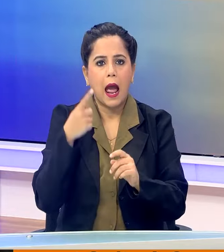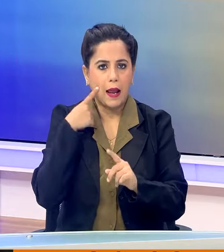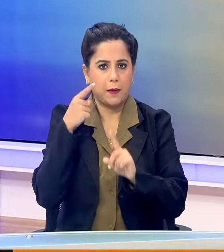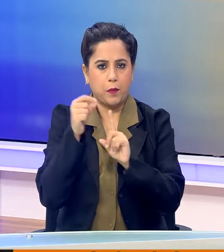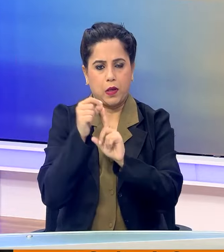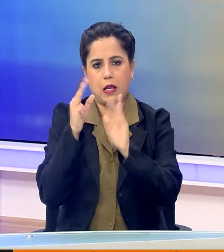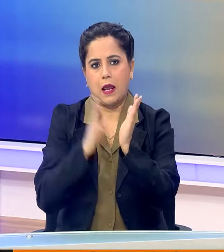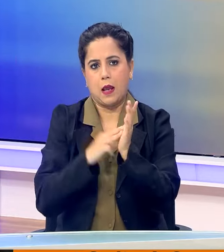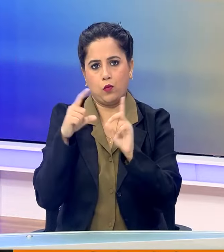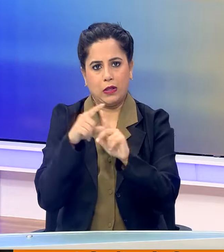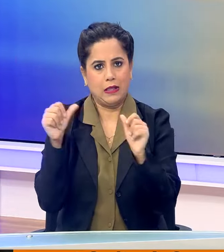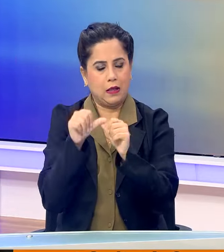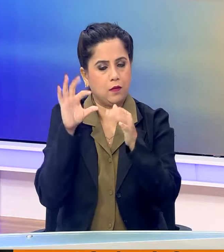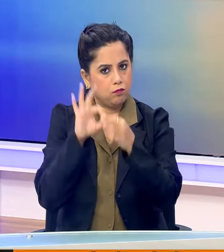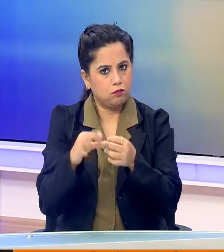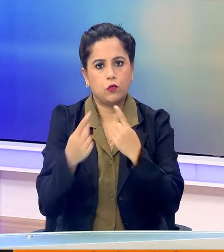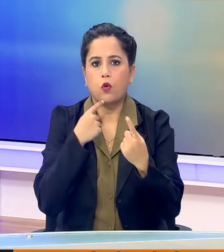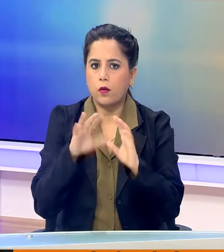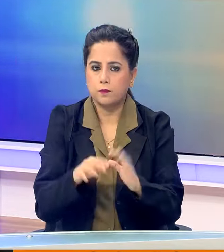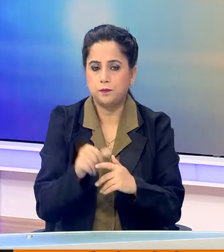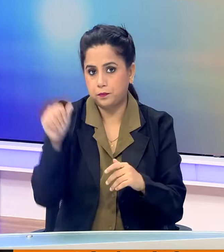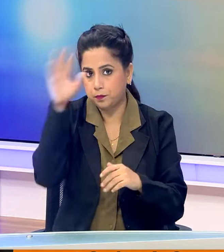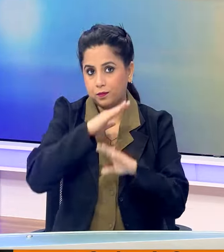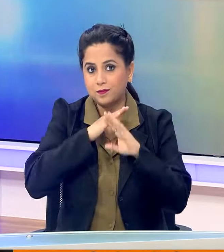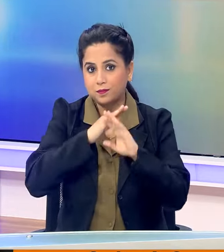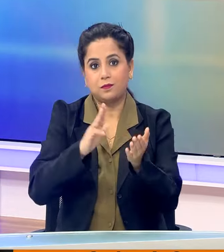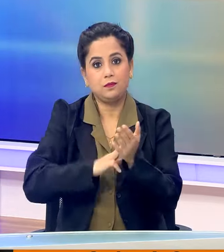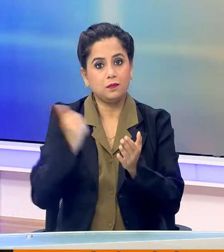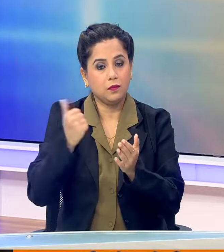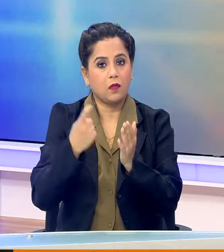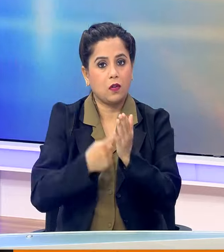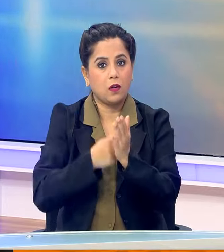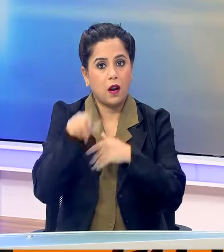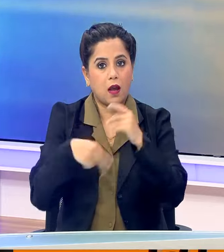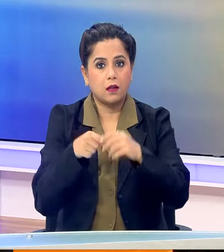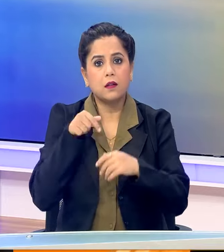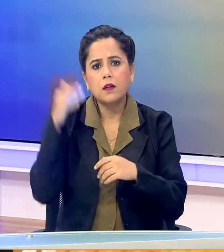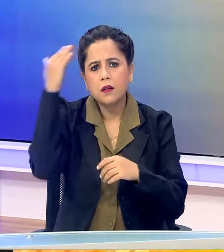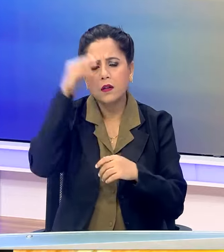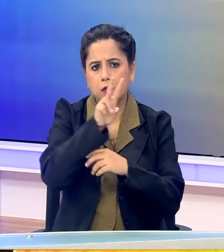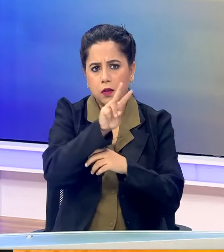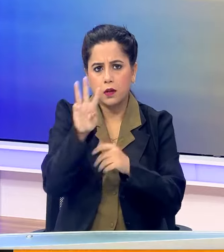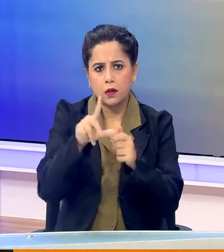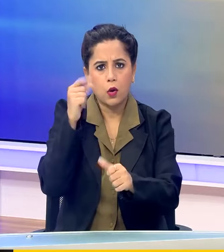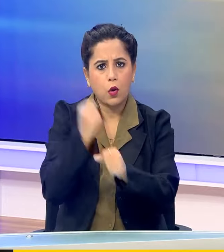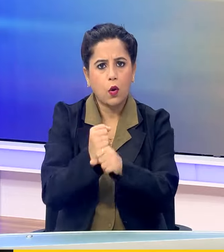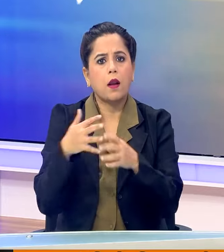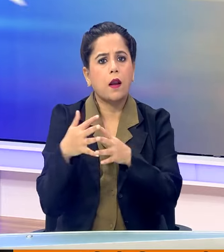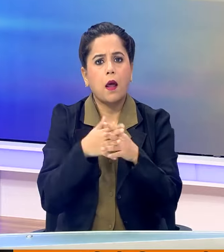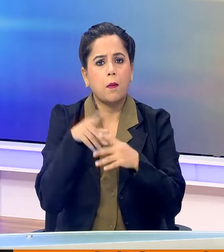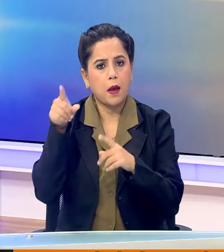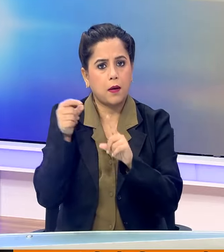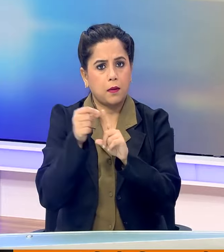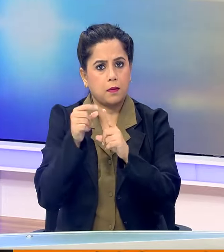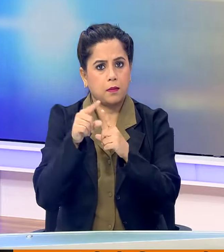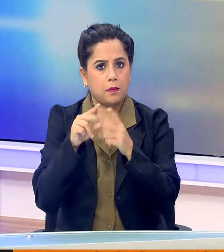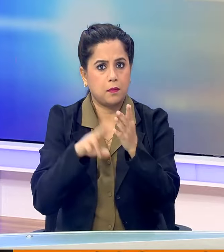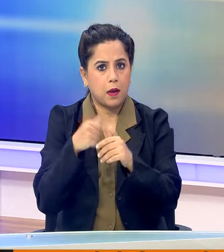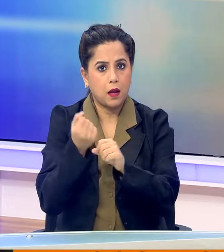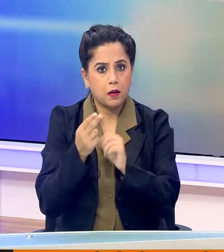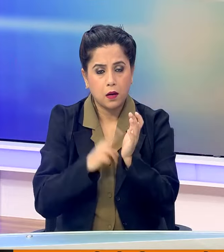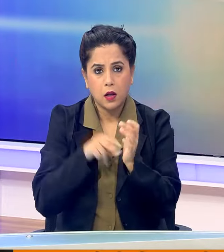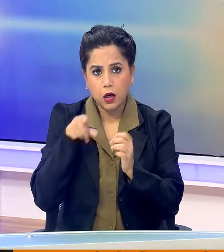डीए पर भी बात की जाएगी भारतीय रक्षा मंत्री राजनाथ सिंह 23 अगस्त को अमेरिका के पेंटागन में अपने समकक्ष लॉर्ड